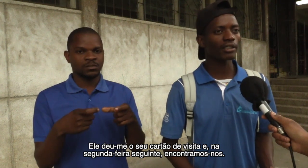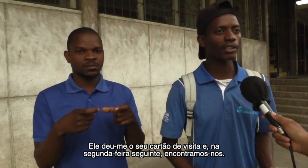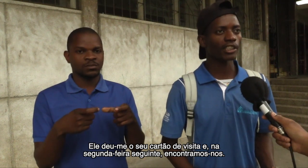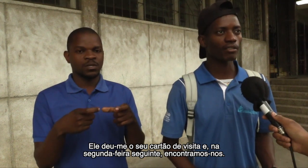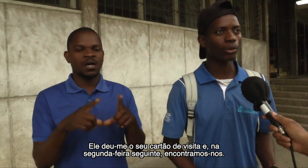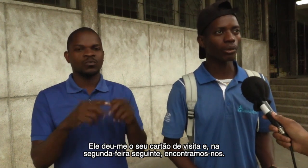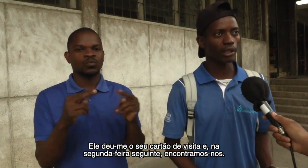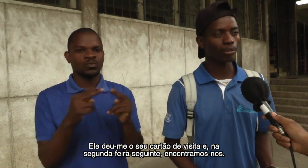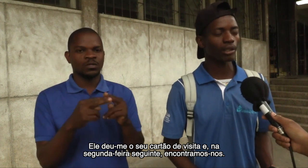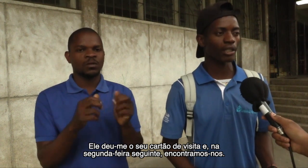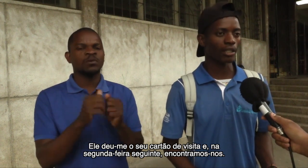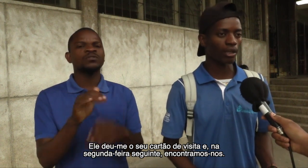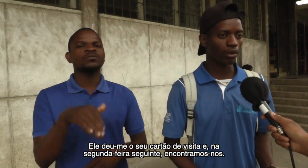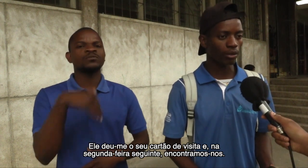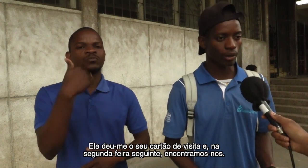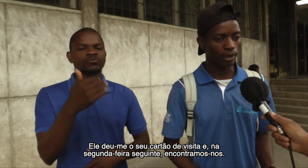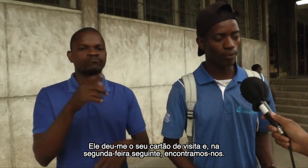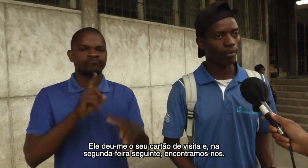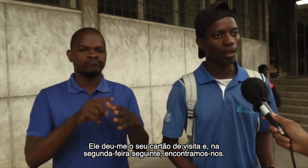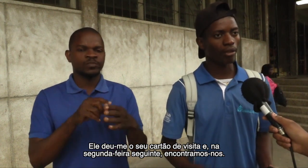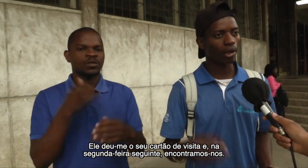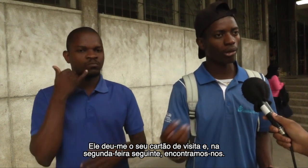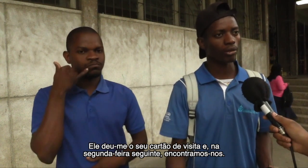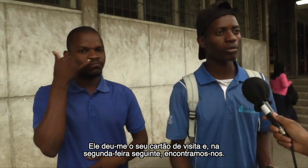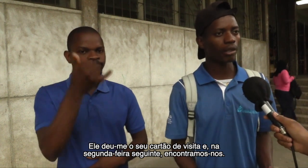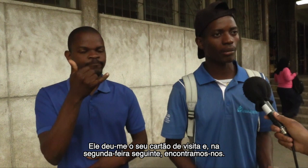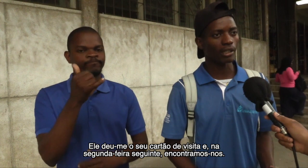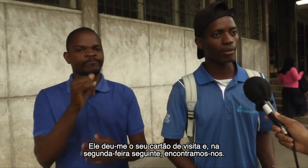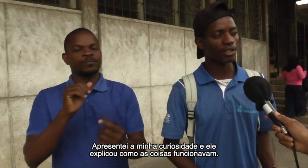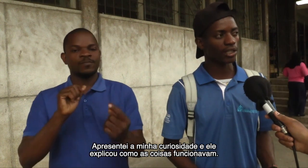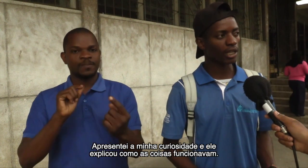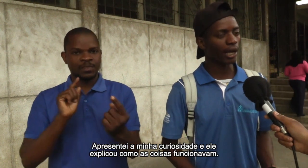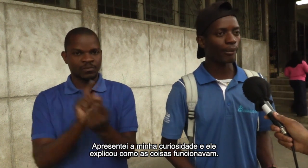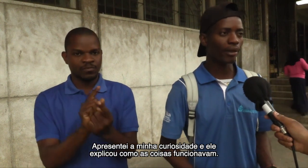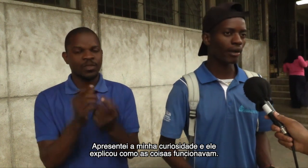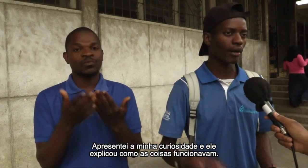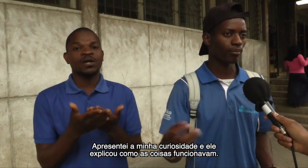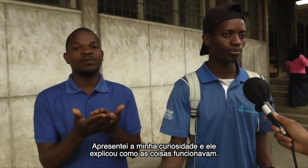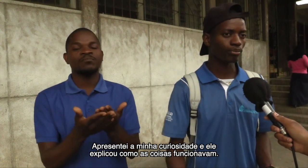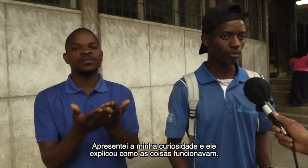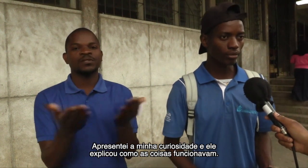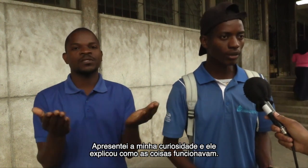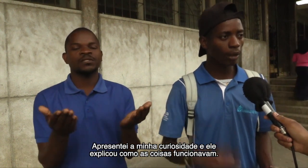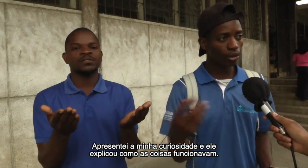segunda-feira, estive com ele, porque entrei em contato com ele. Então, eu lhe apresentei a minha